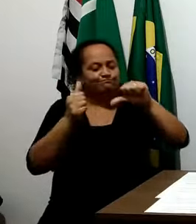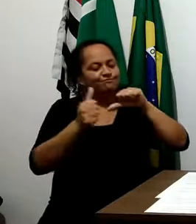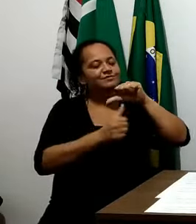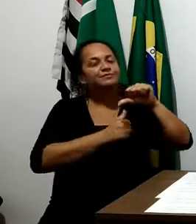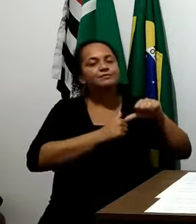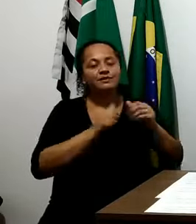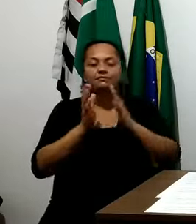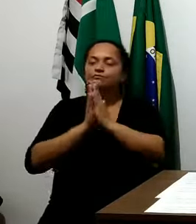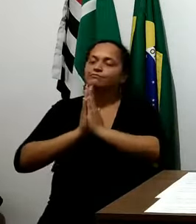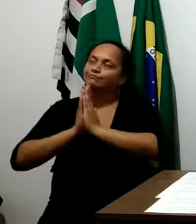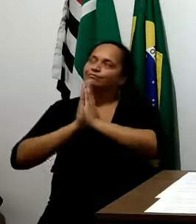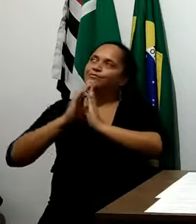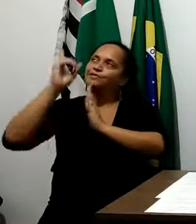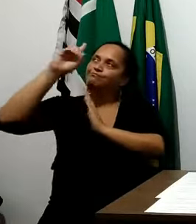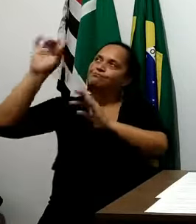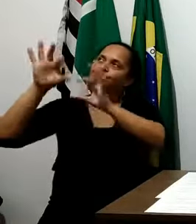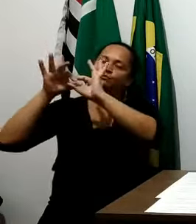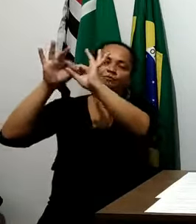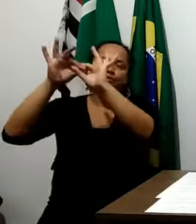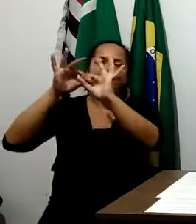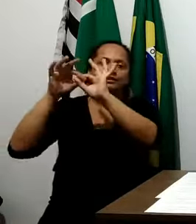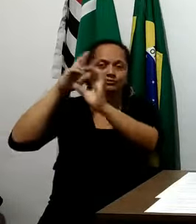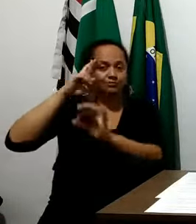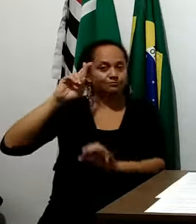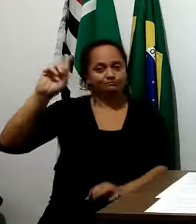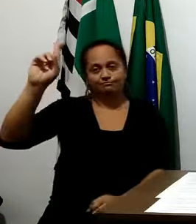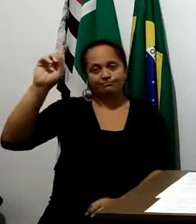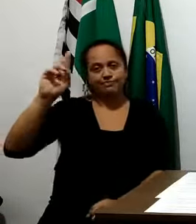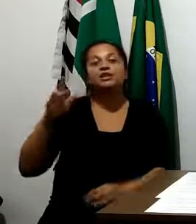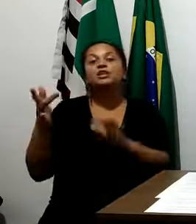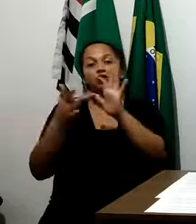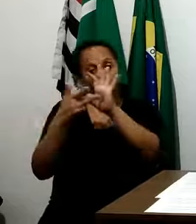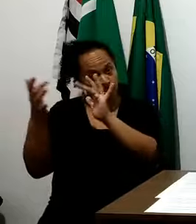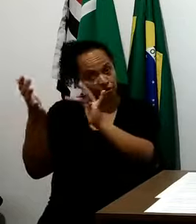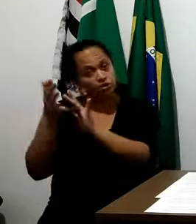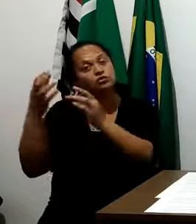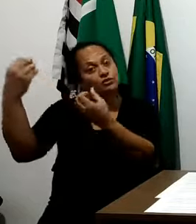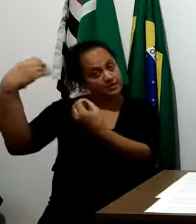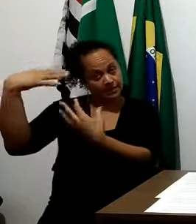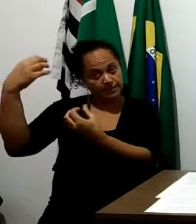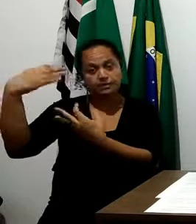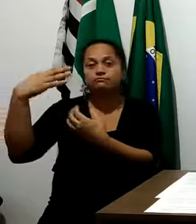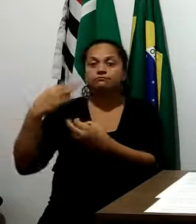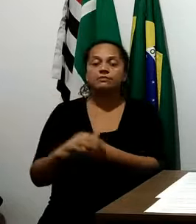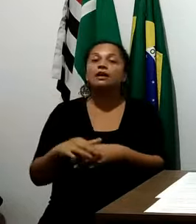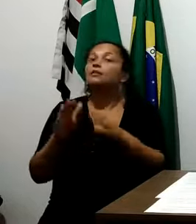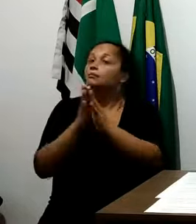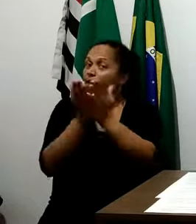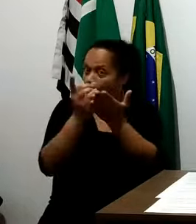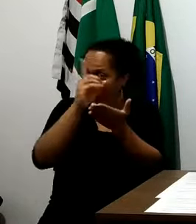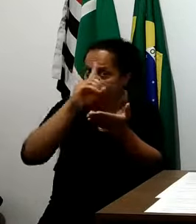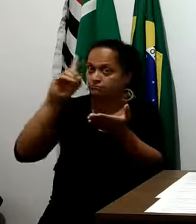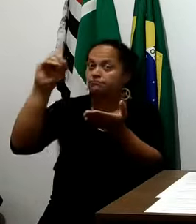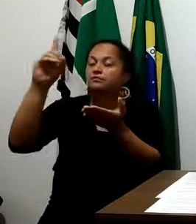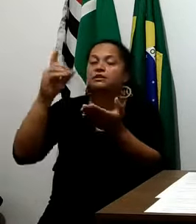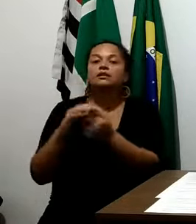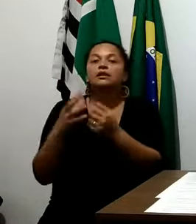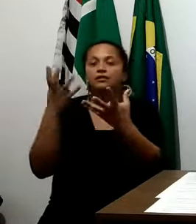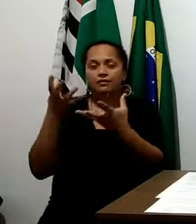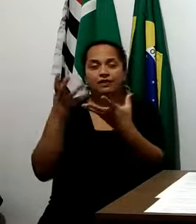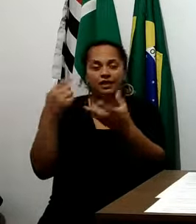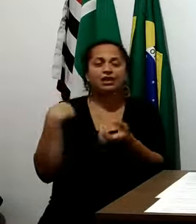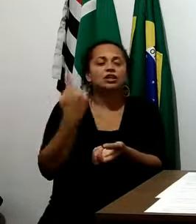Senhor. É isso que Jesus está nos ensinando. É isso que a palavra de Deus quer fazer com que a gente passe